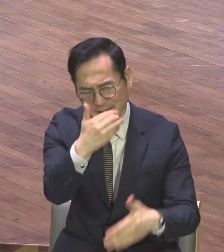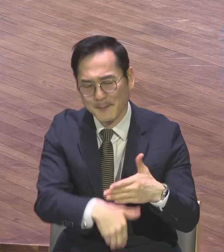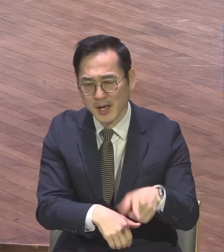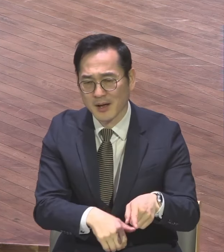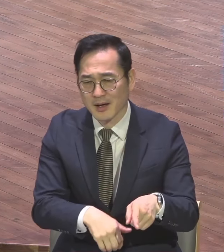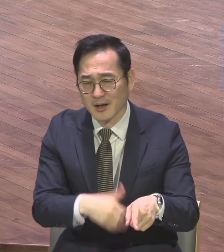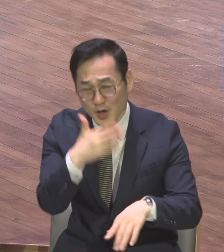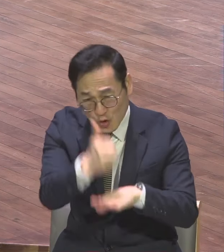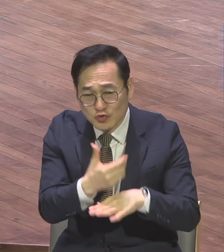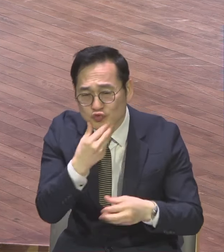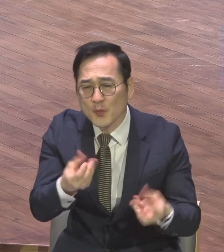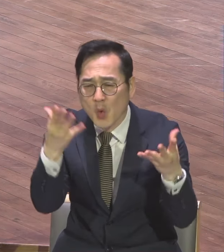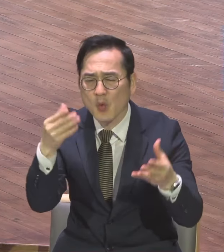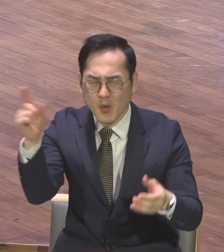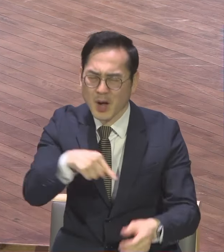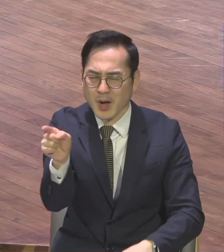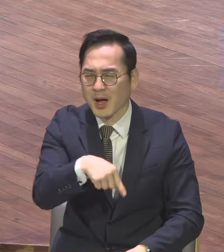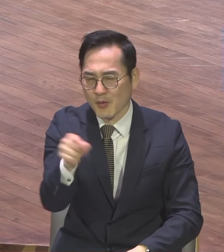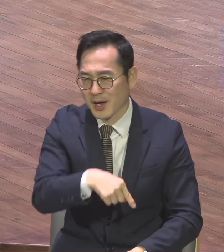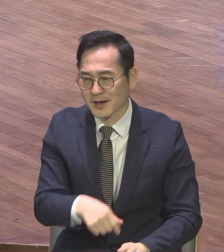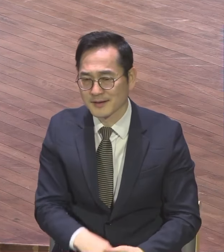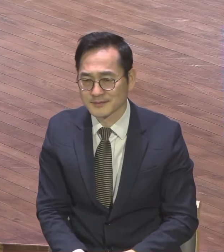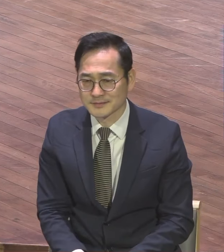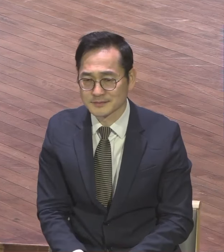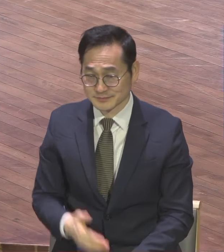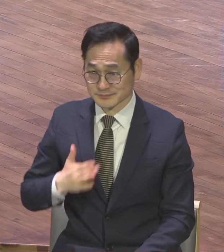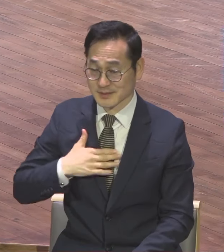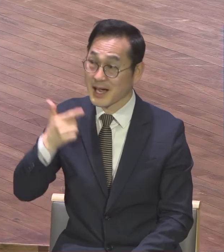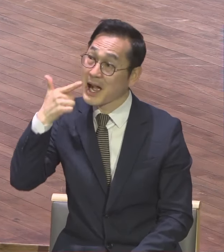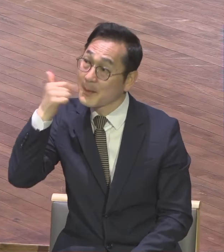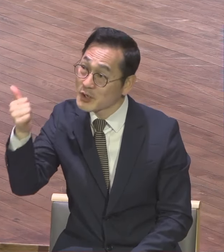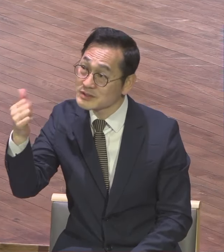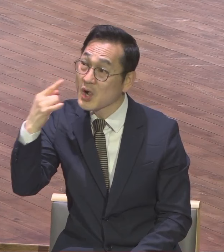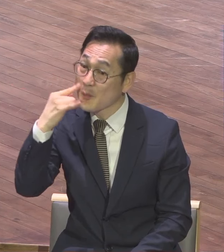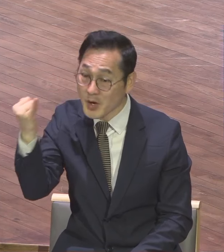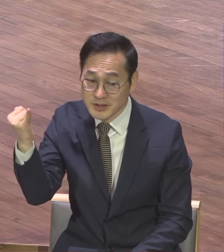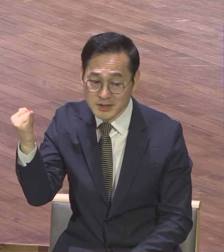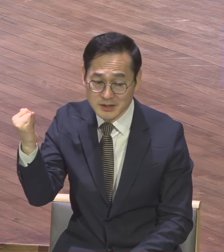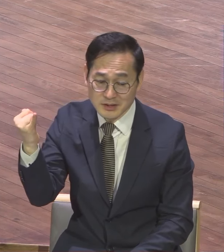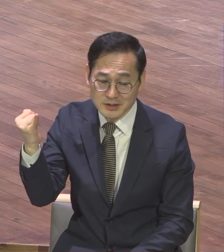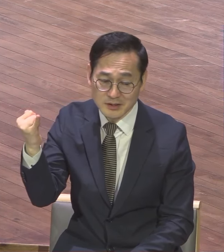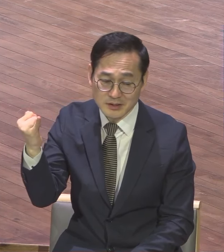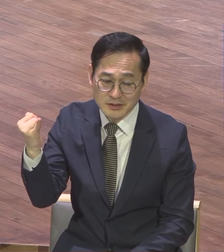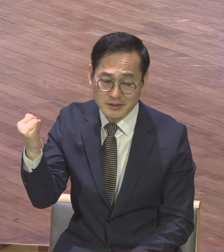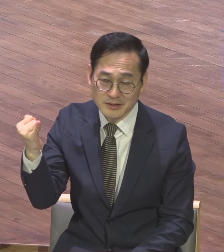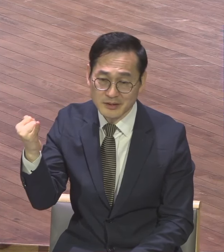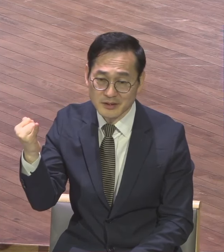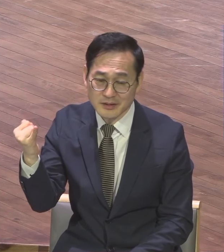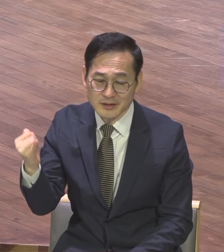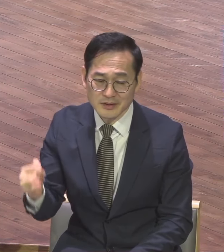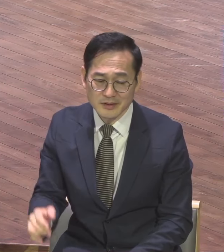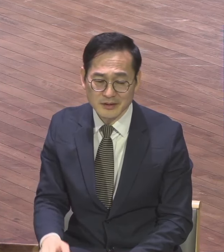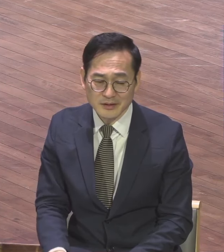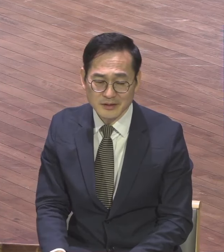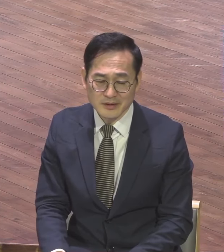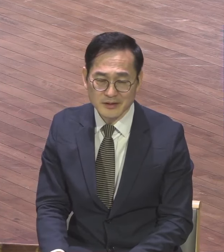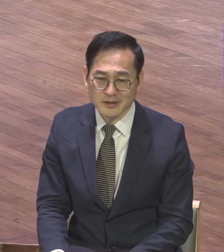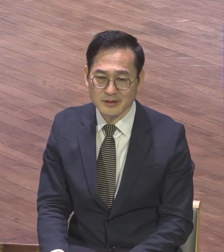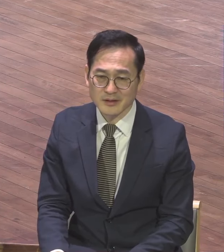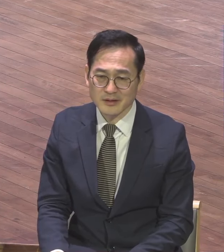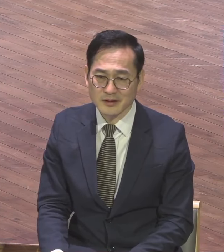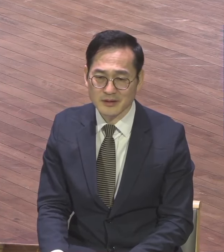제가 늘 간증하잖아요. 우리 아버지 어머니의 기도, 우리 아버지는요 가정에 드리면 매우 어려웠어요. 돌아가면서